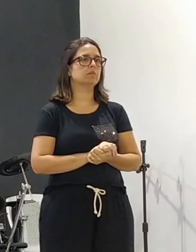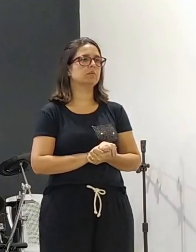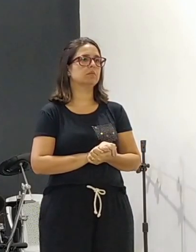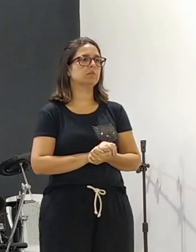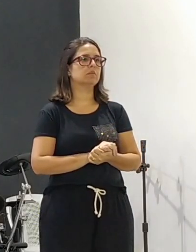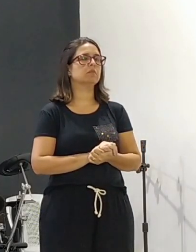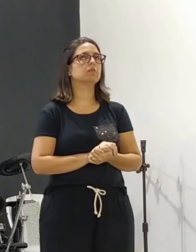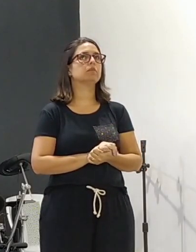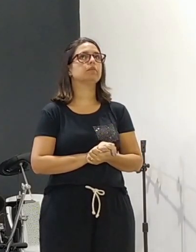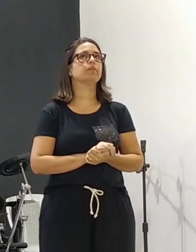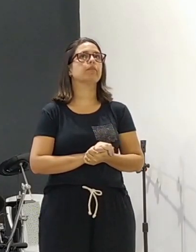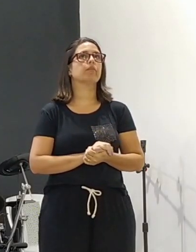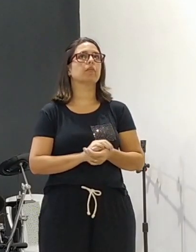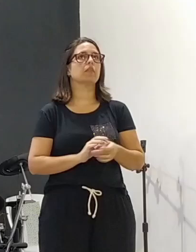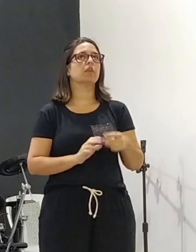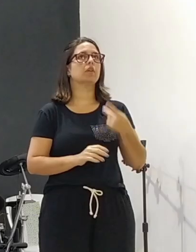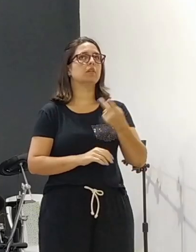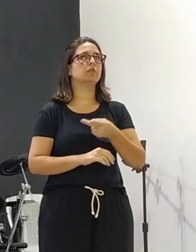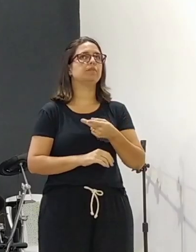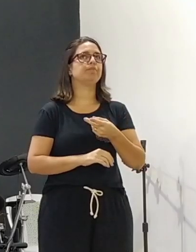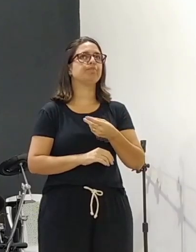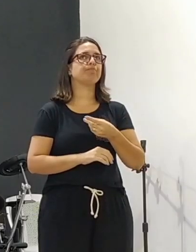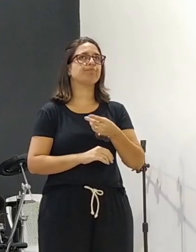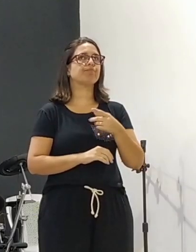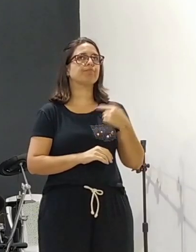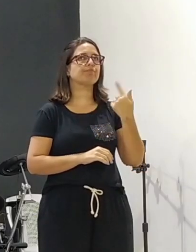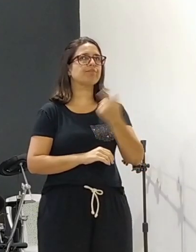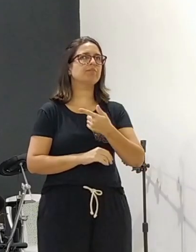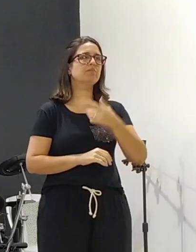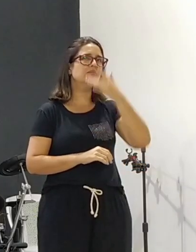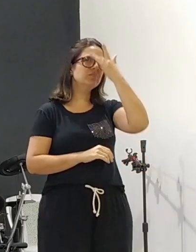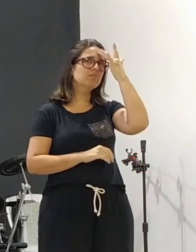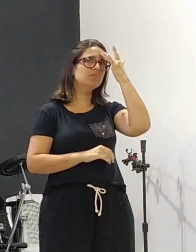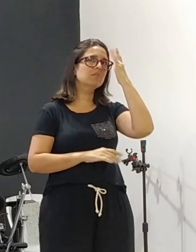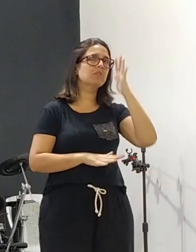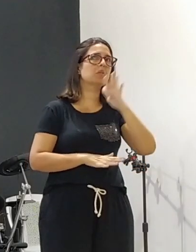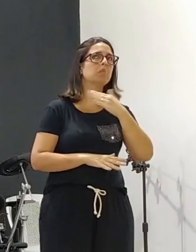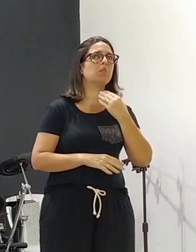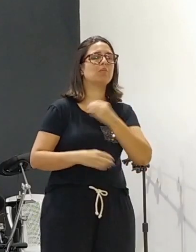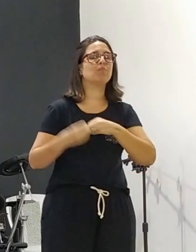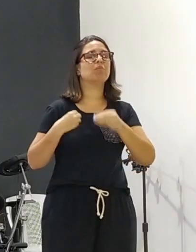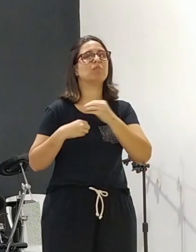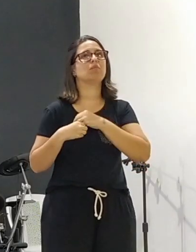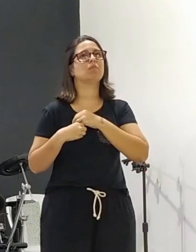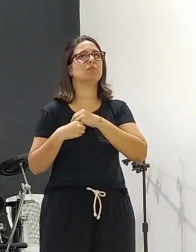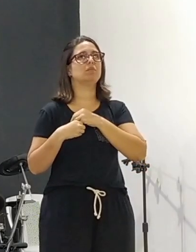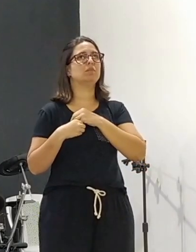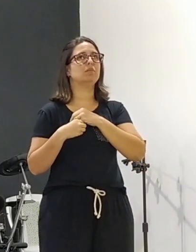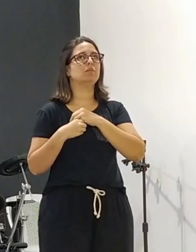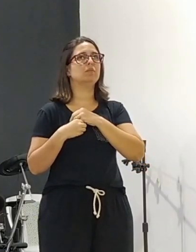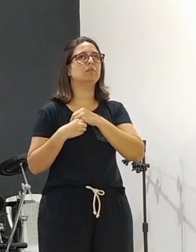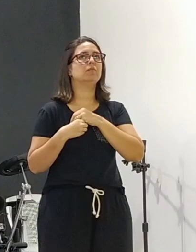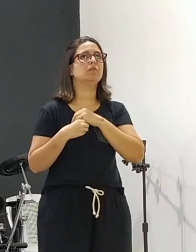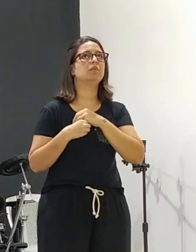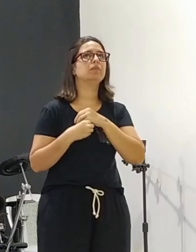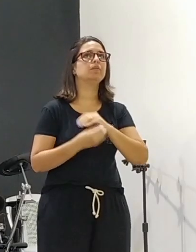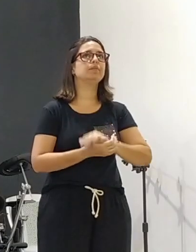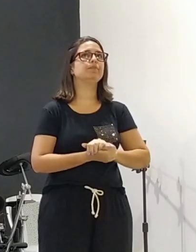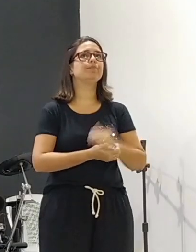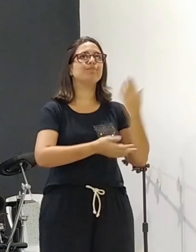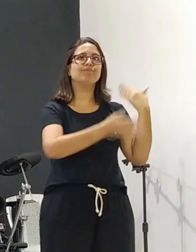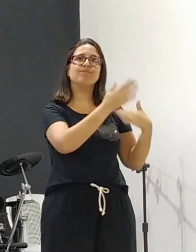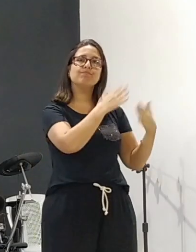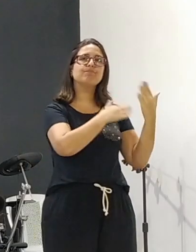E vos vivificou, estando vós mortos em ofensas e pecados, em que noutro tempo